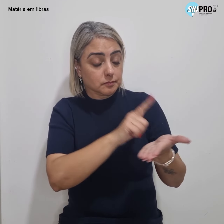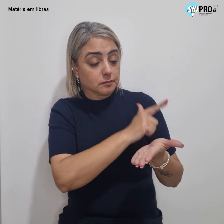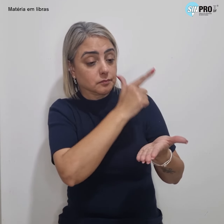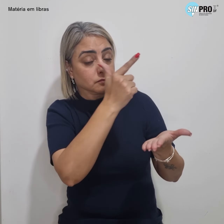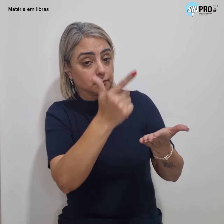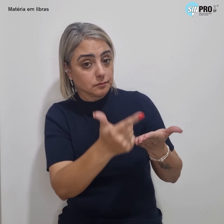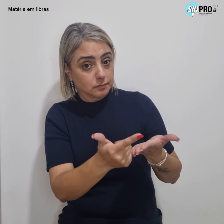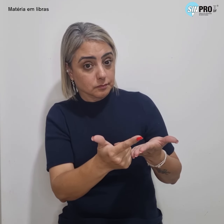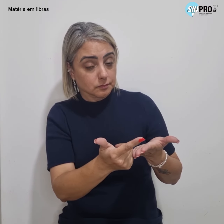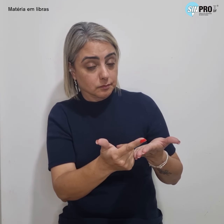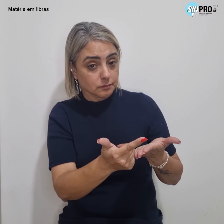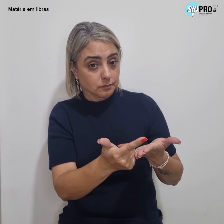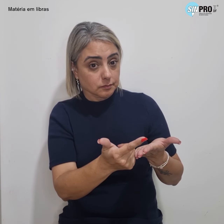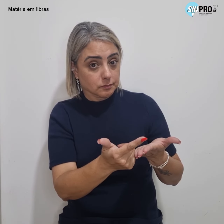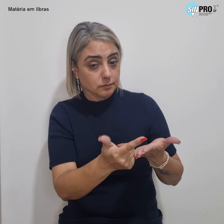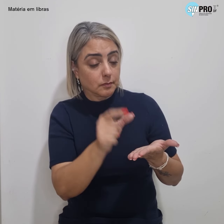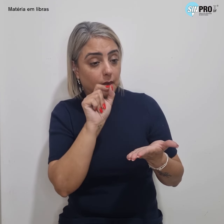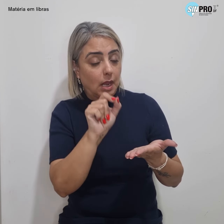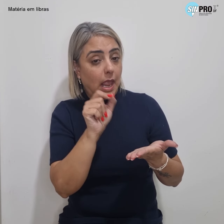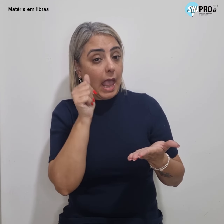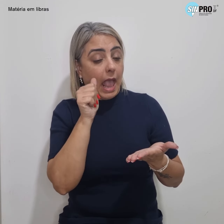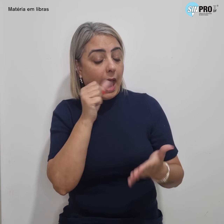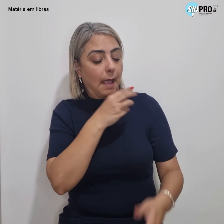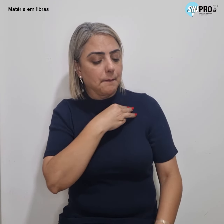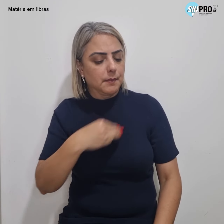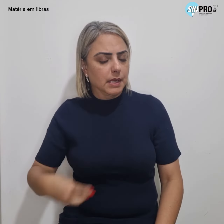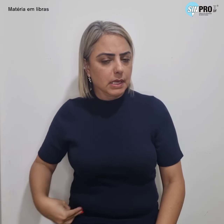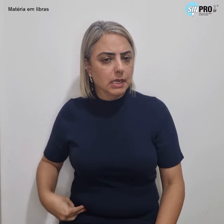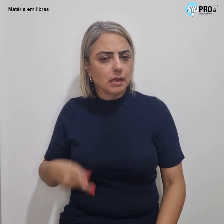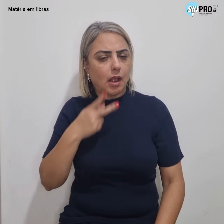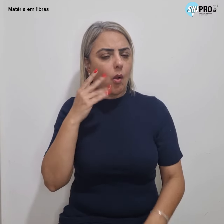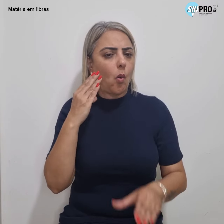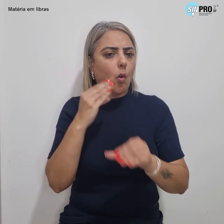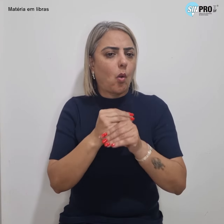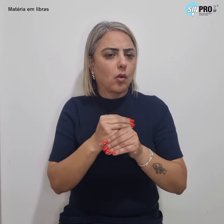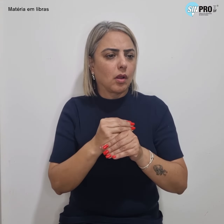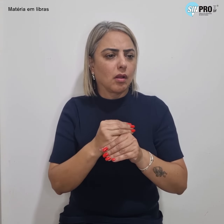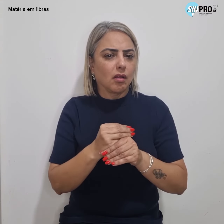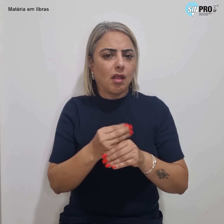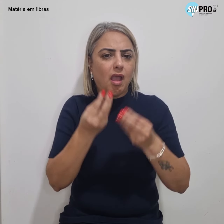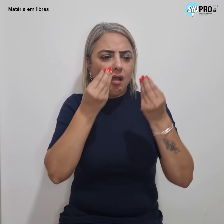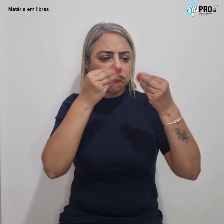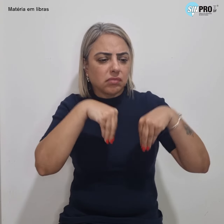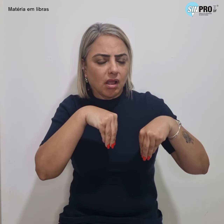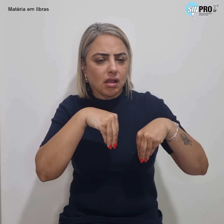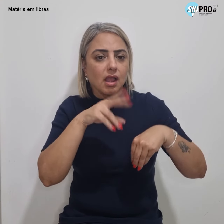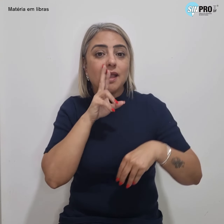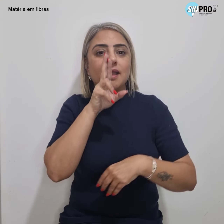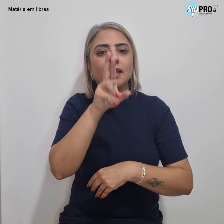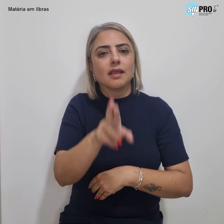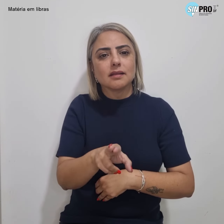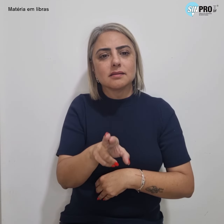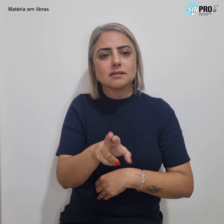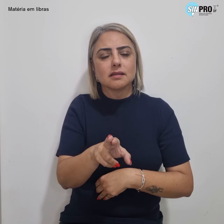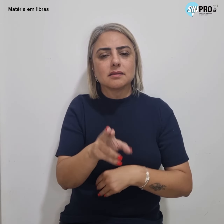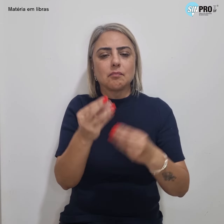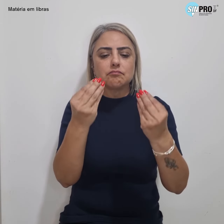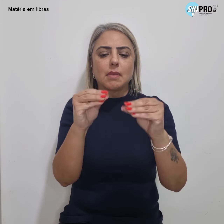no Le Monde, a ministra concluiu que o mau desempenho é resultado da implementação de